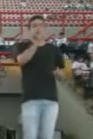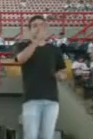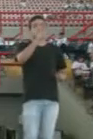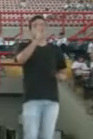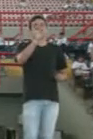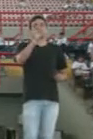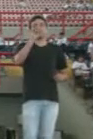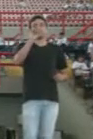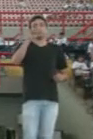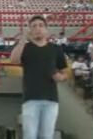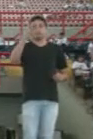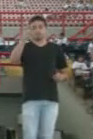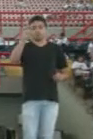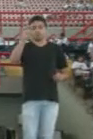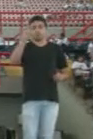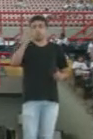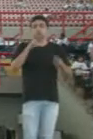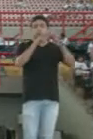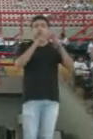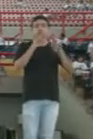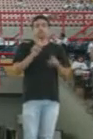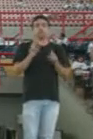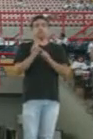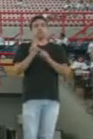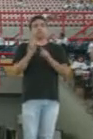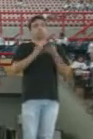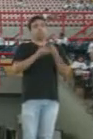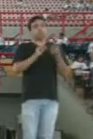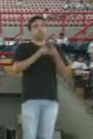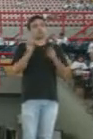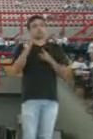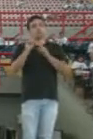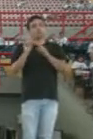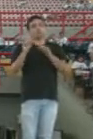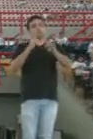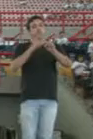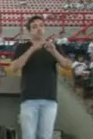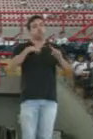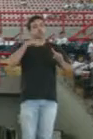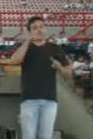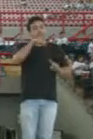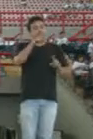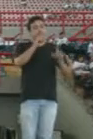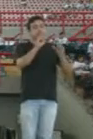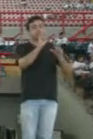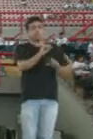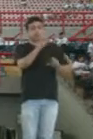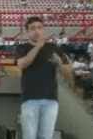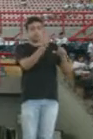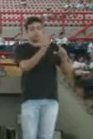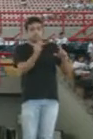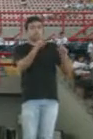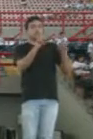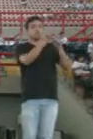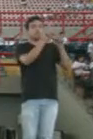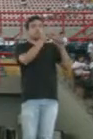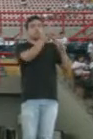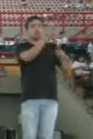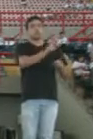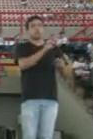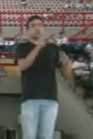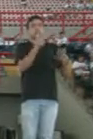acertadamente. Não pode falhar. É não verbal também porque tem imagens. Mas tem verbo dentro, então a B está